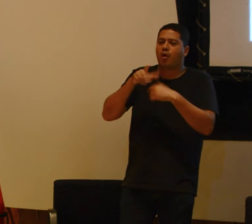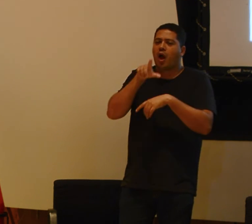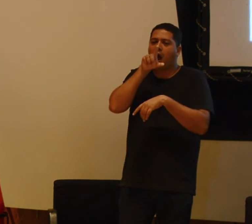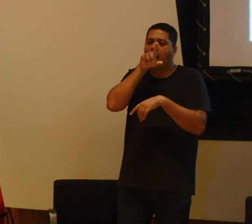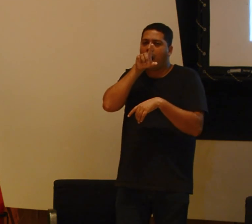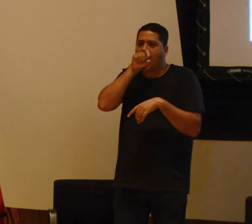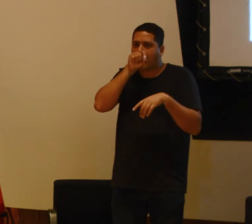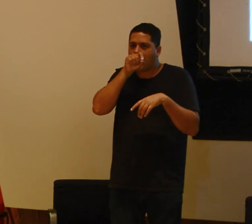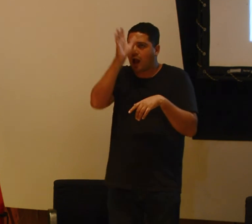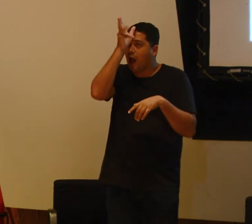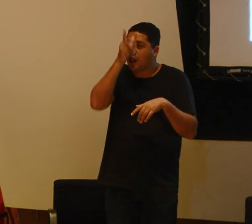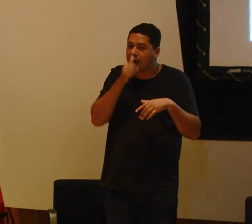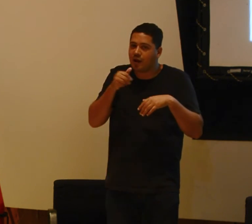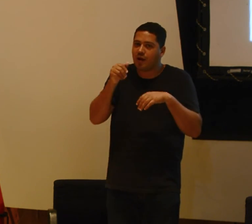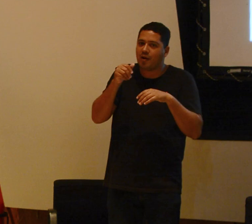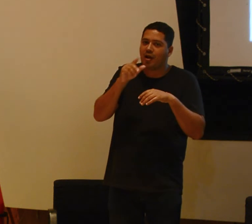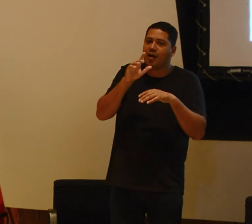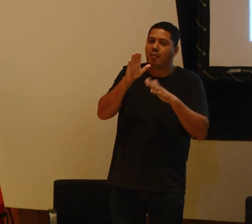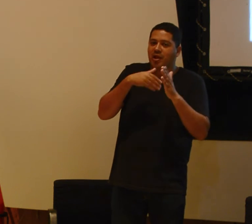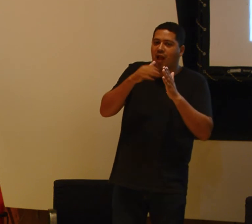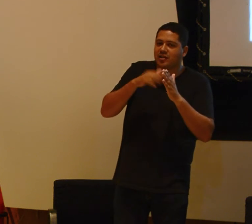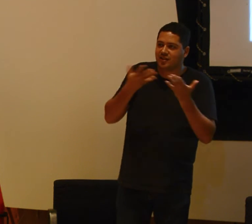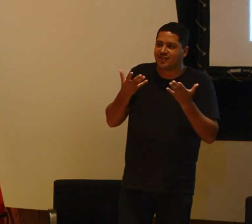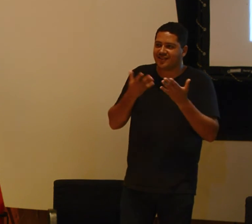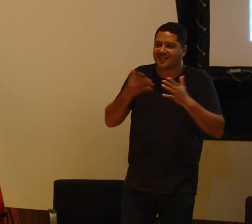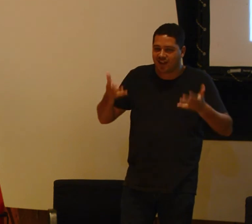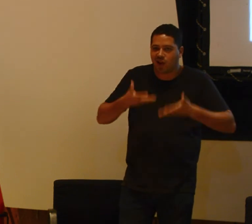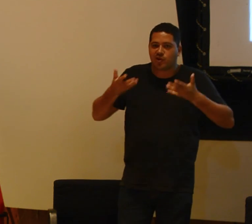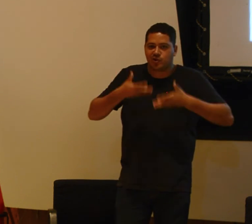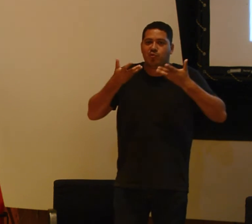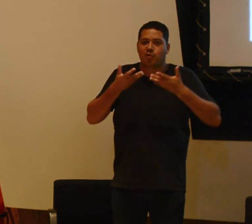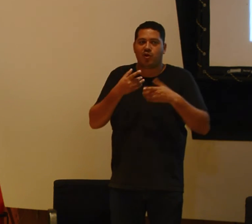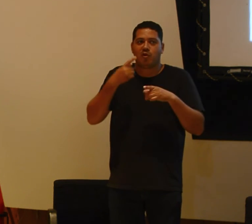assim, parta do mais simples, cante, estimule, porque é isso que